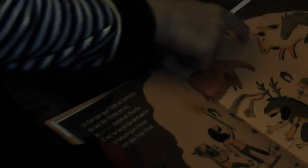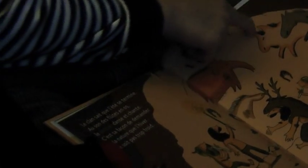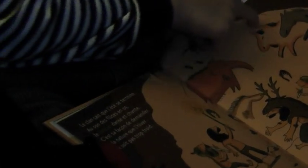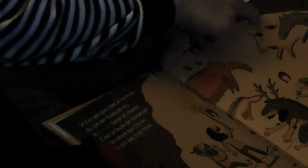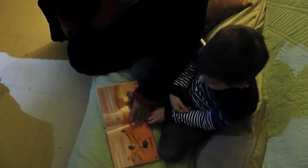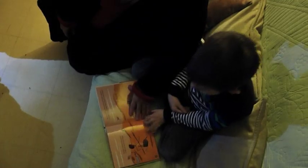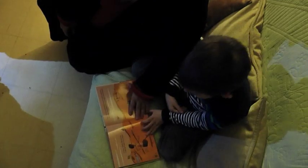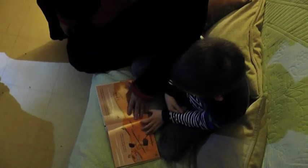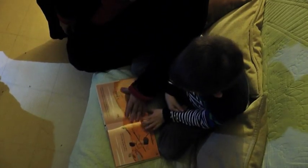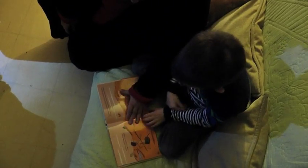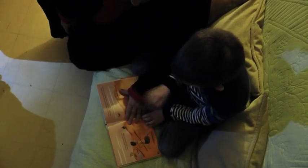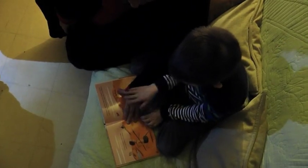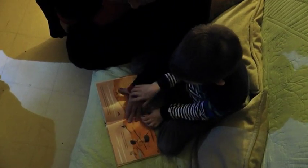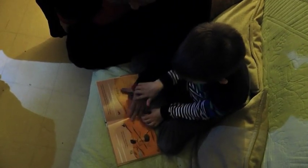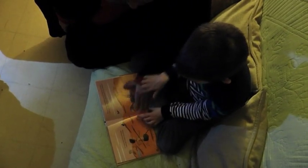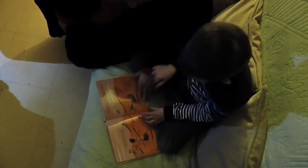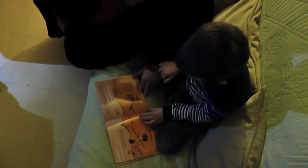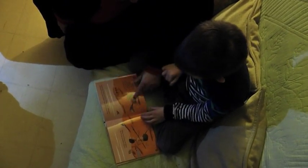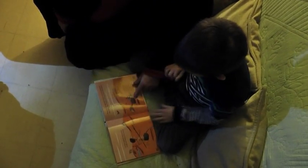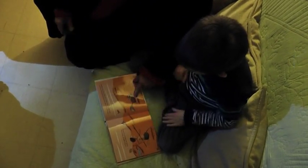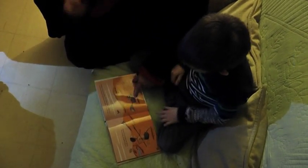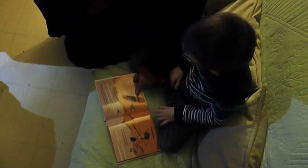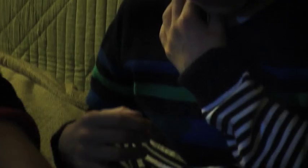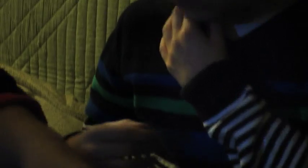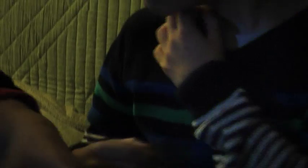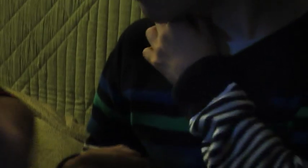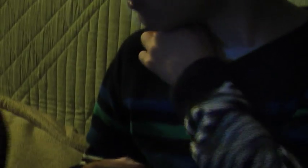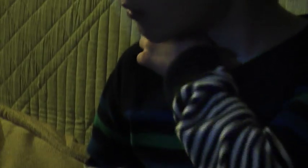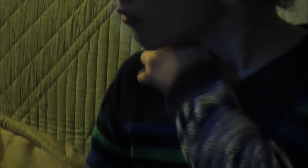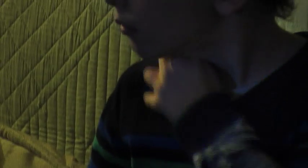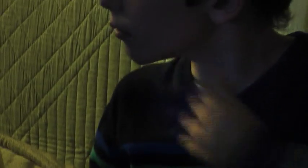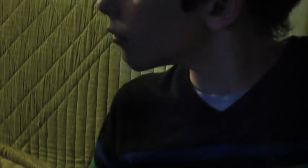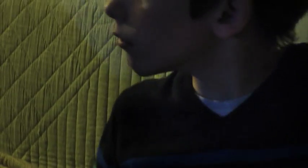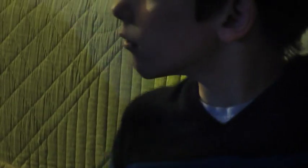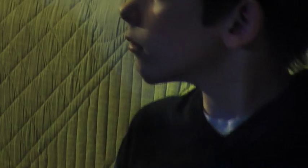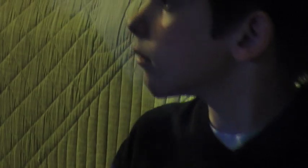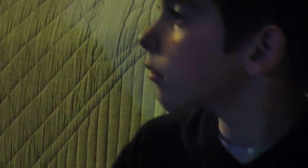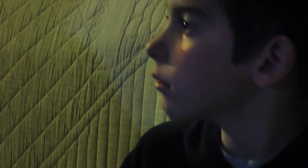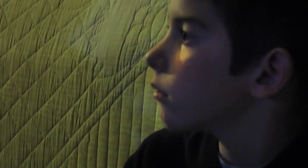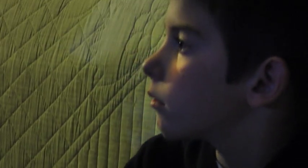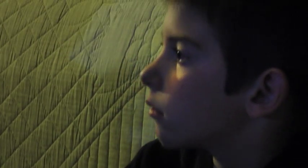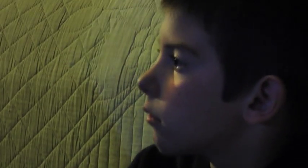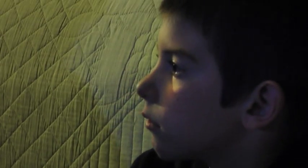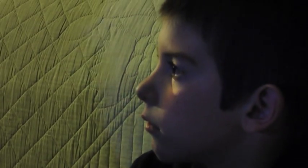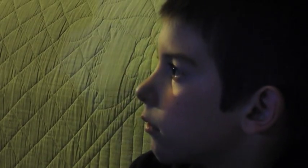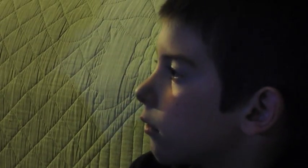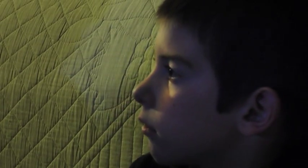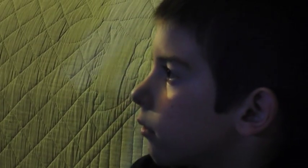Je ne veux pas lui dire que parce qu'il est sourd, c'est impossible. Il a le droit de rêver, de choisir le métier qu'il